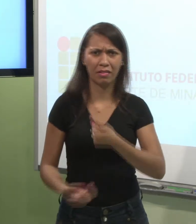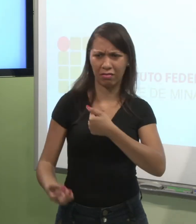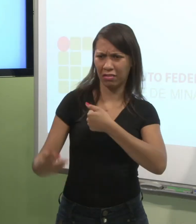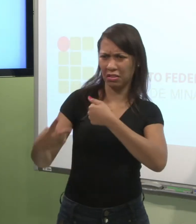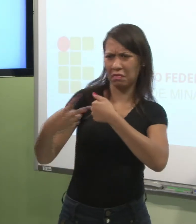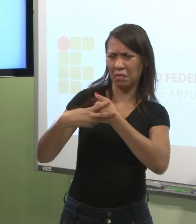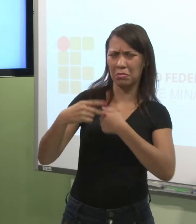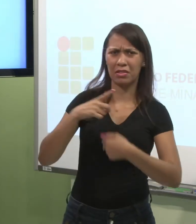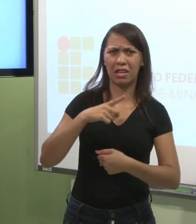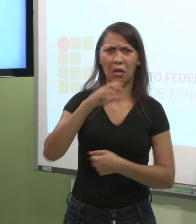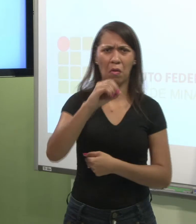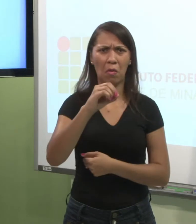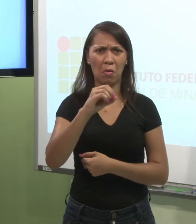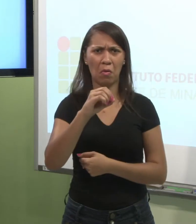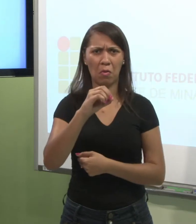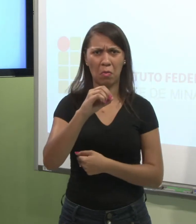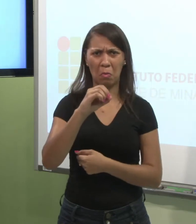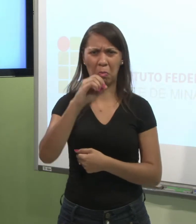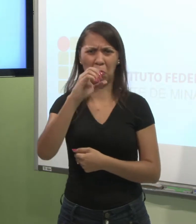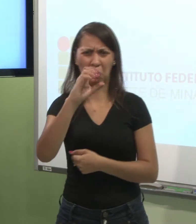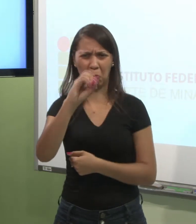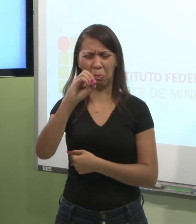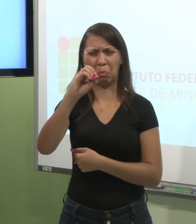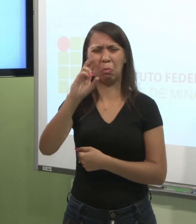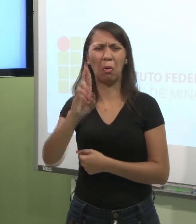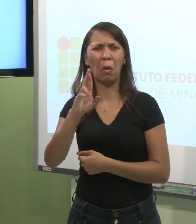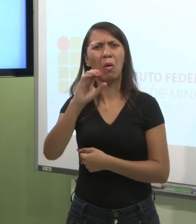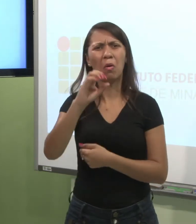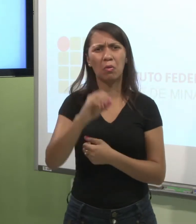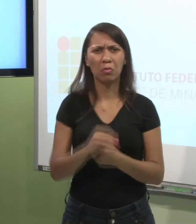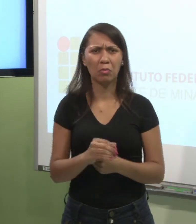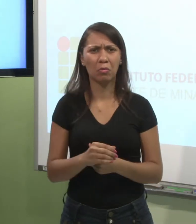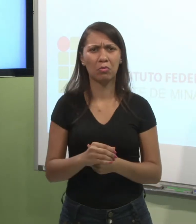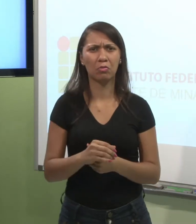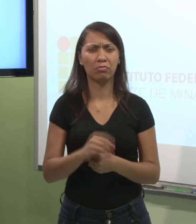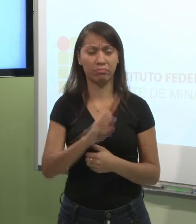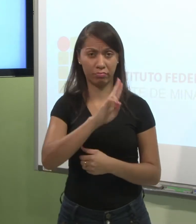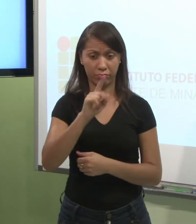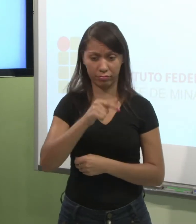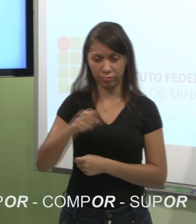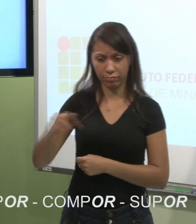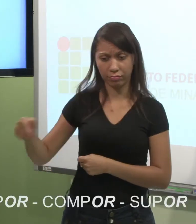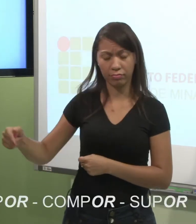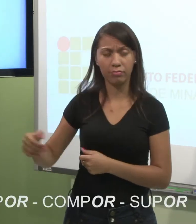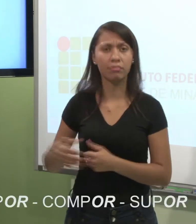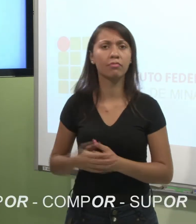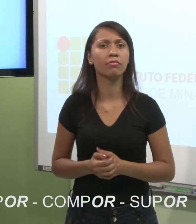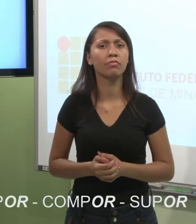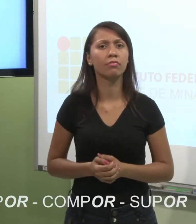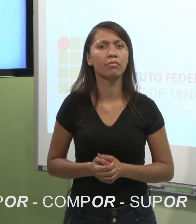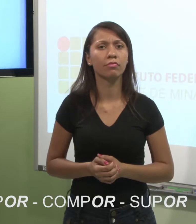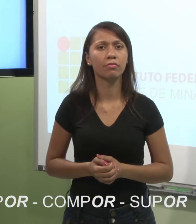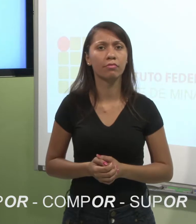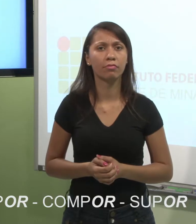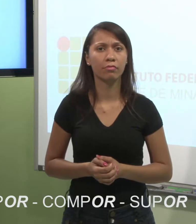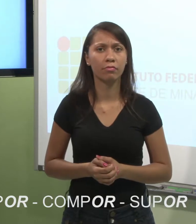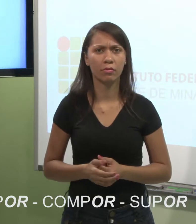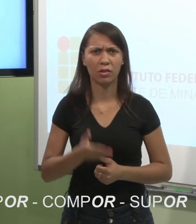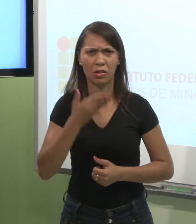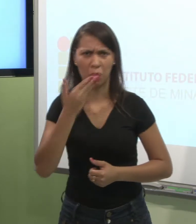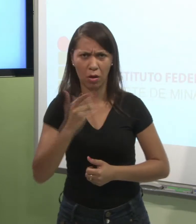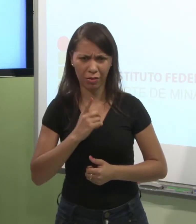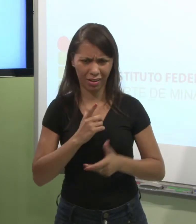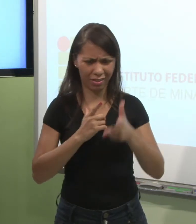em OR? Como o verbo pôr e seus derivados, repor, supor, compor, entra em qual conjugação?